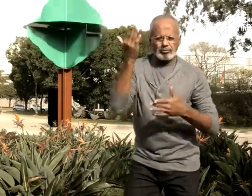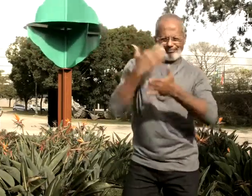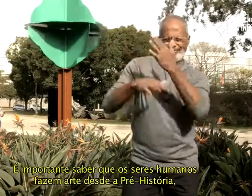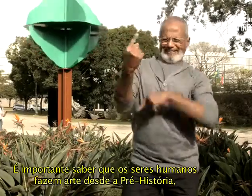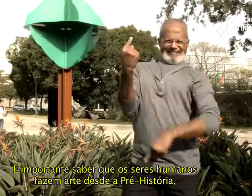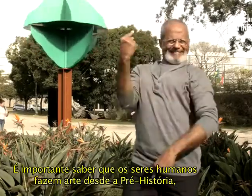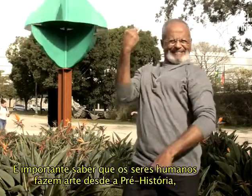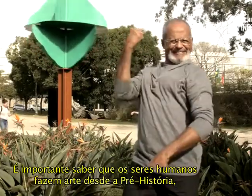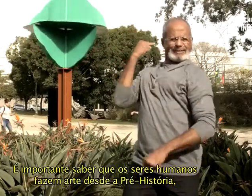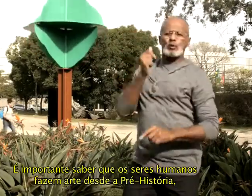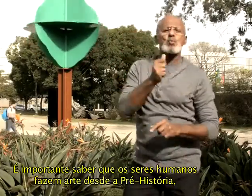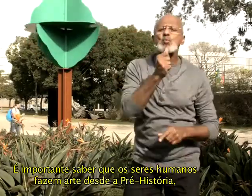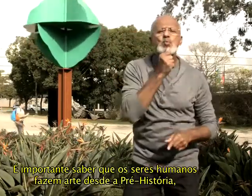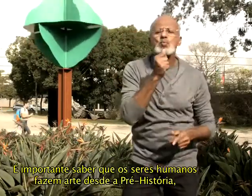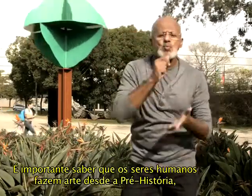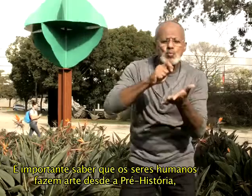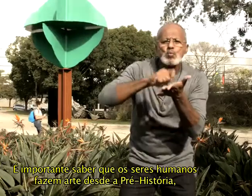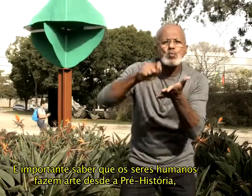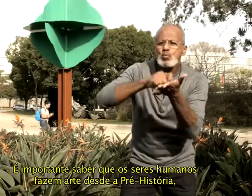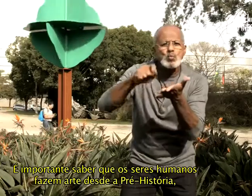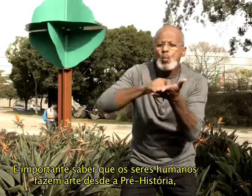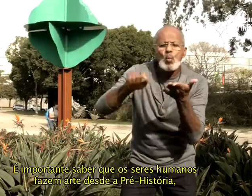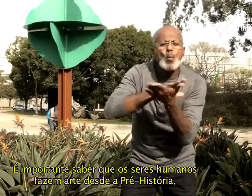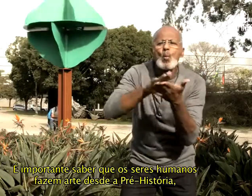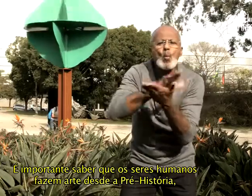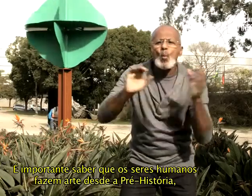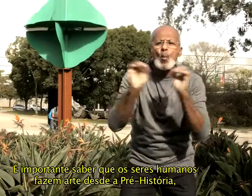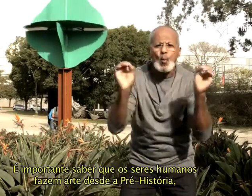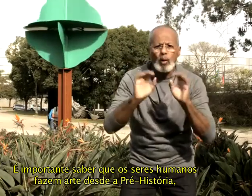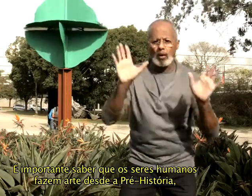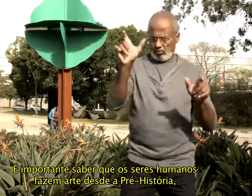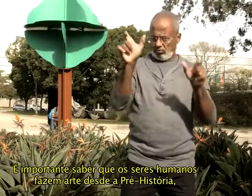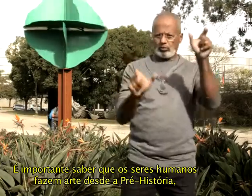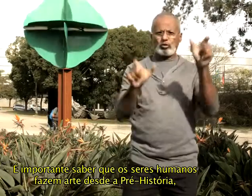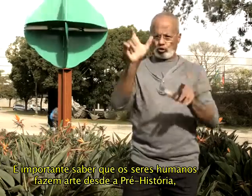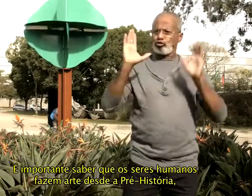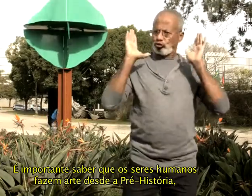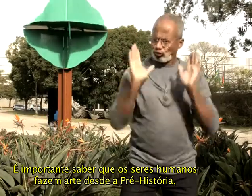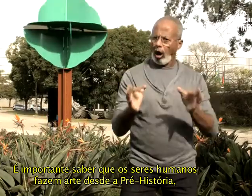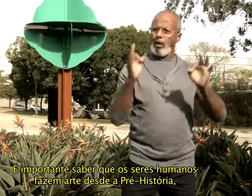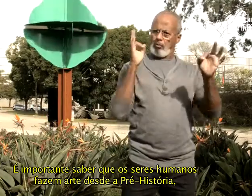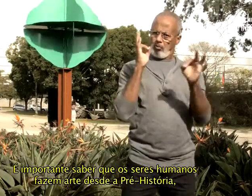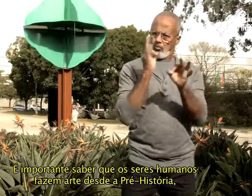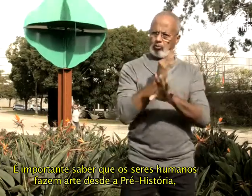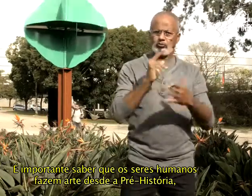É importante saber que os seres humanos fazem arte desde a pré-história.